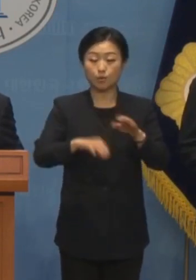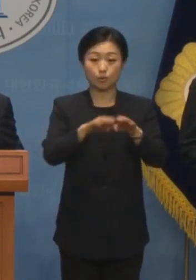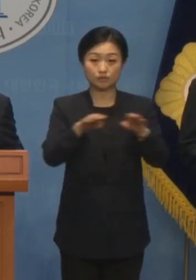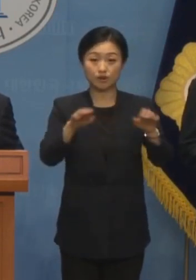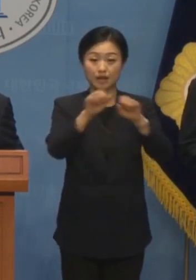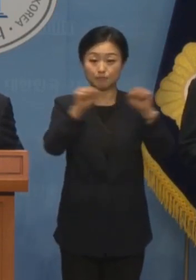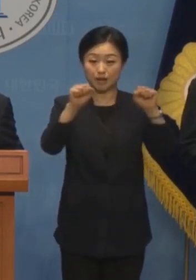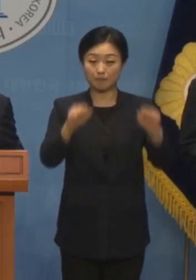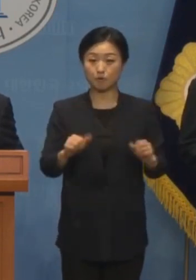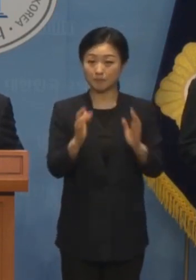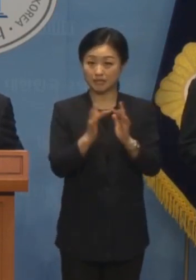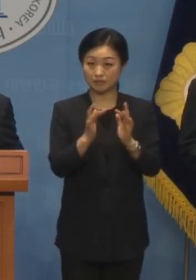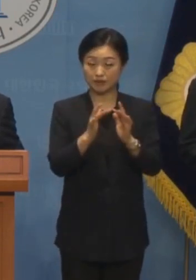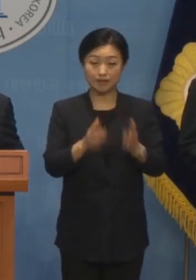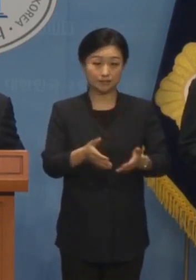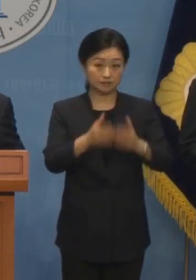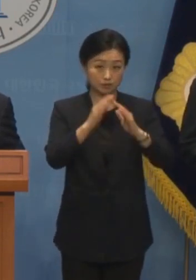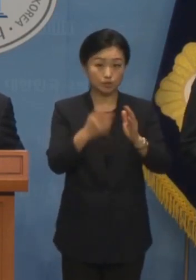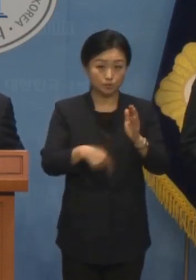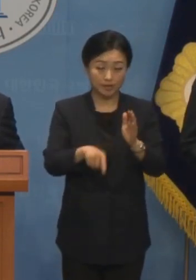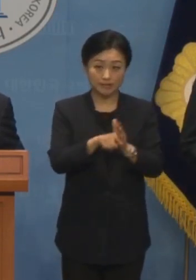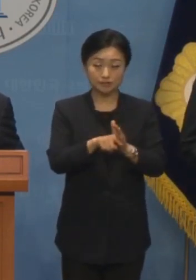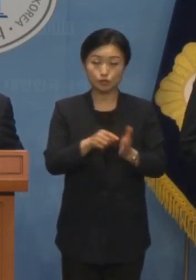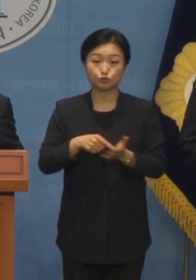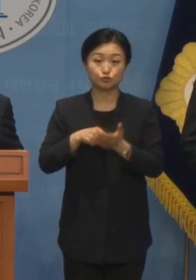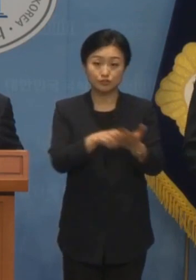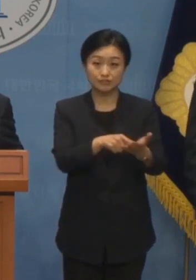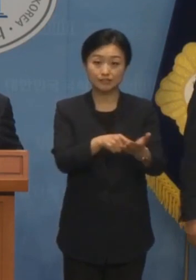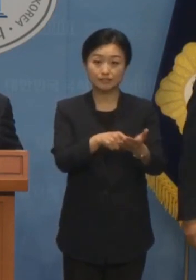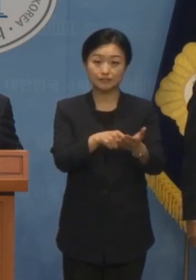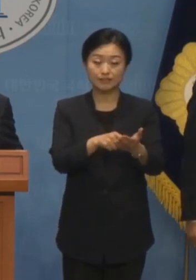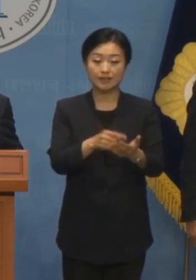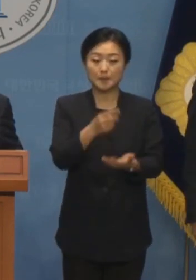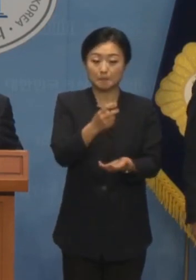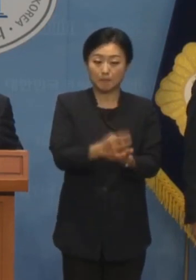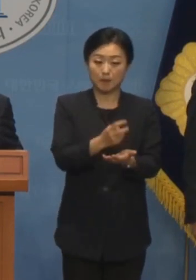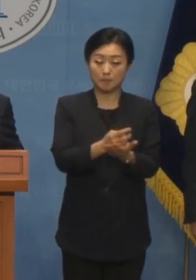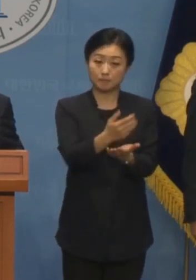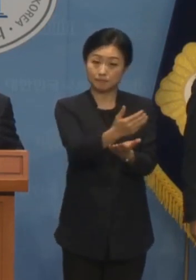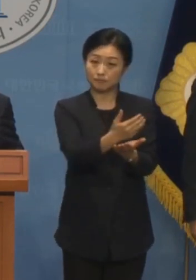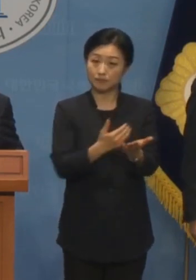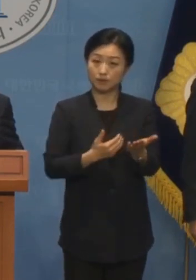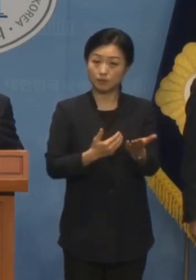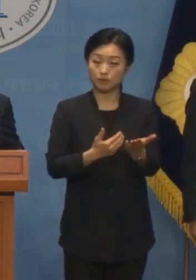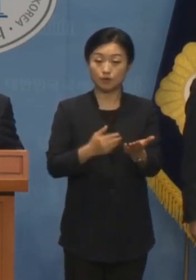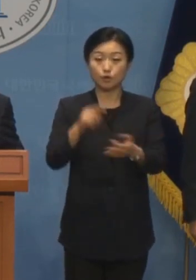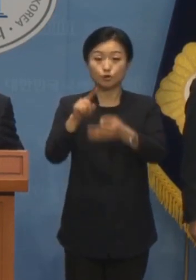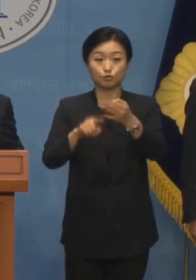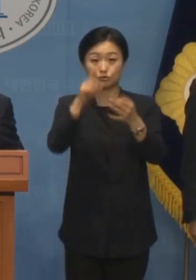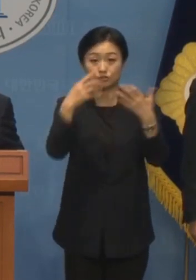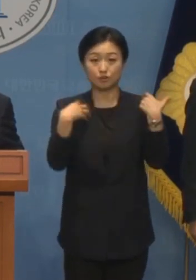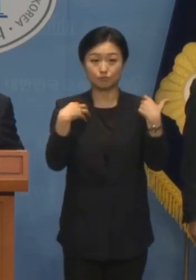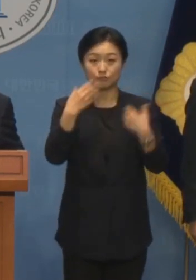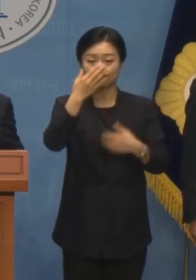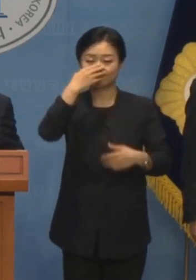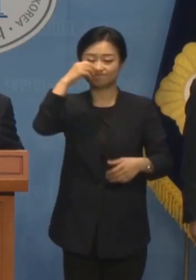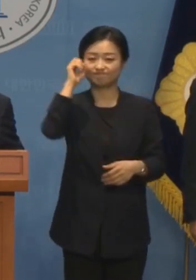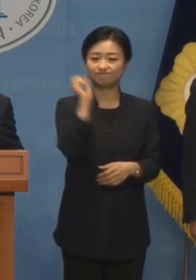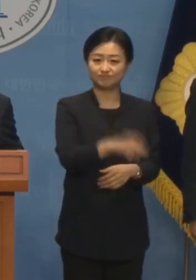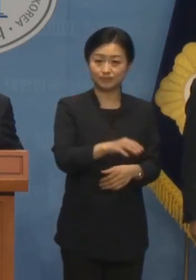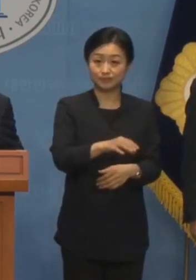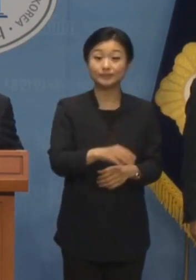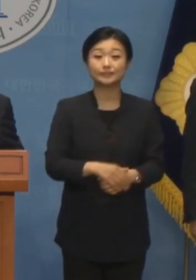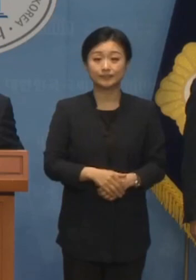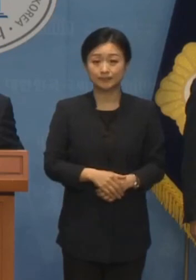플랫폼 시장을 구축하기 위해서 추진했던 각종 입법안에 대해서 윤석열 정부는 줄곧